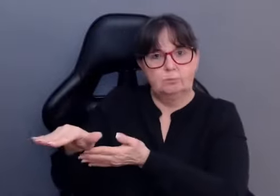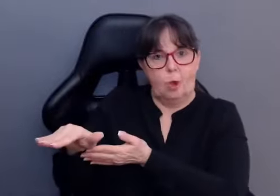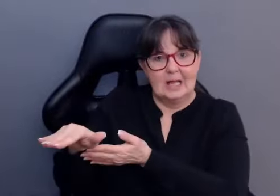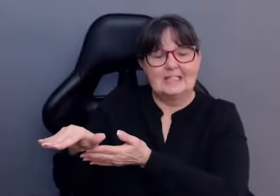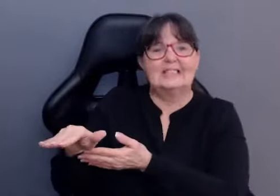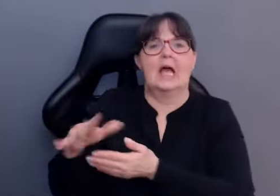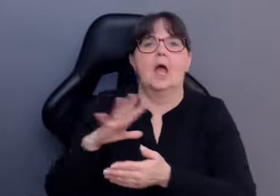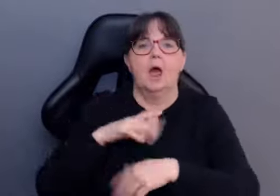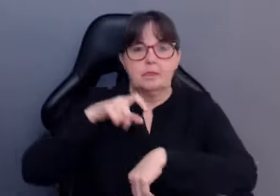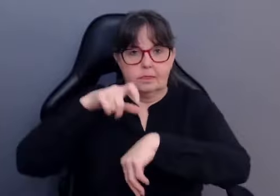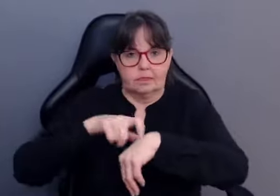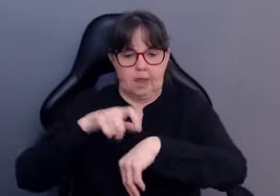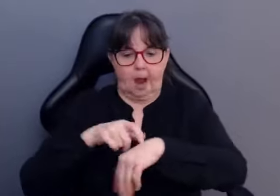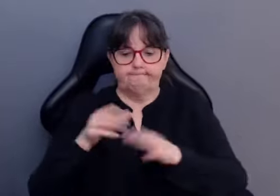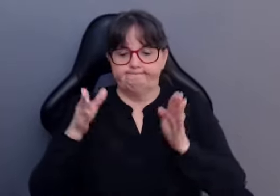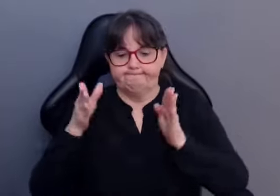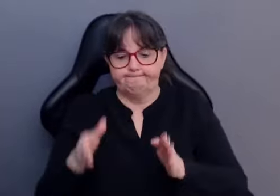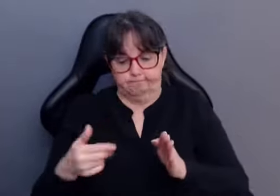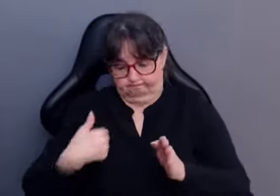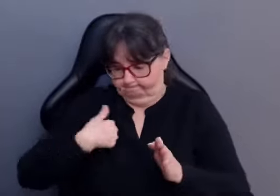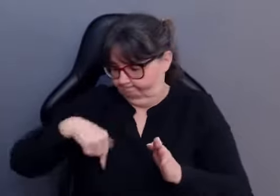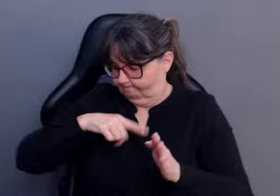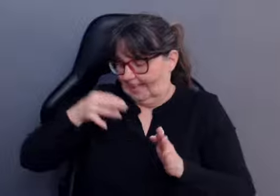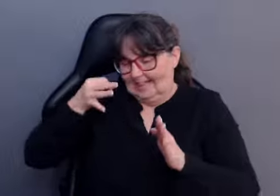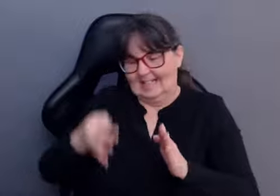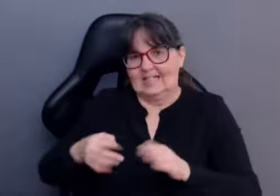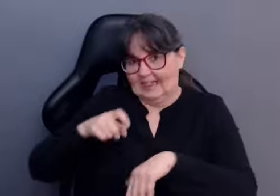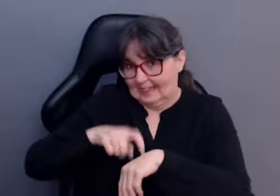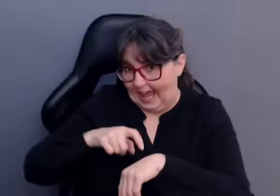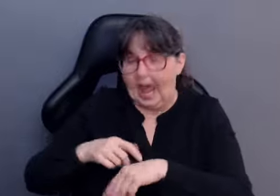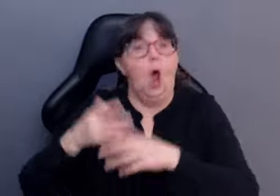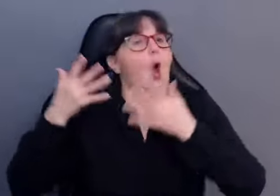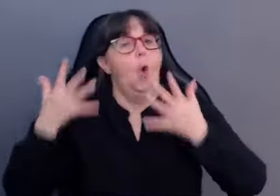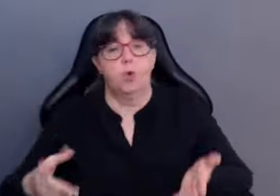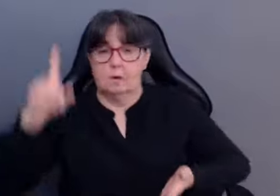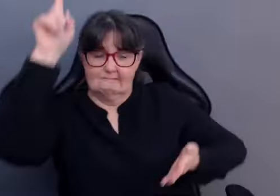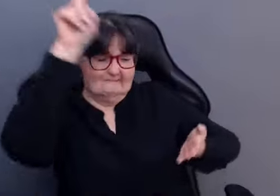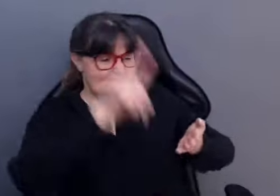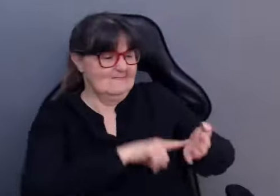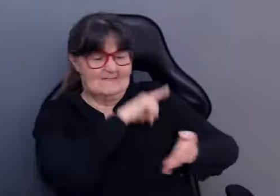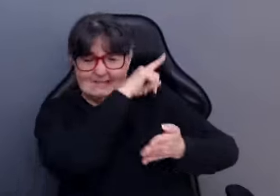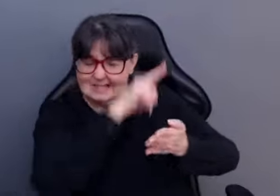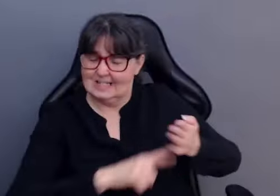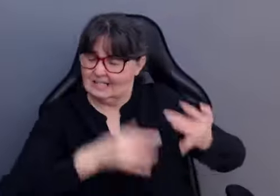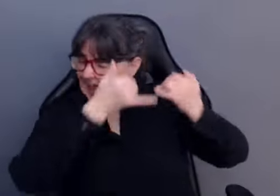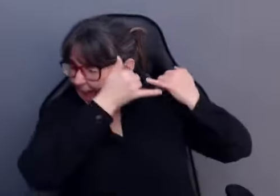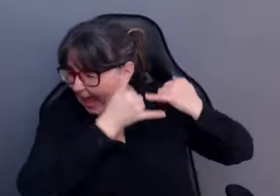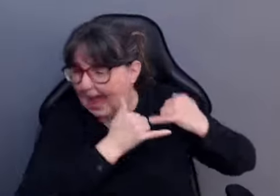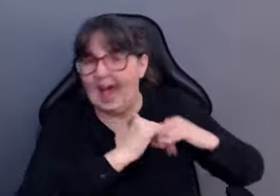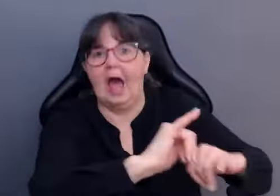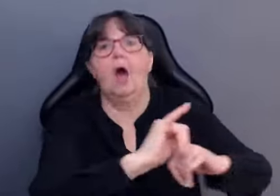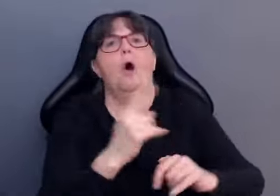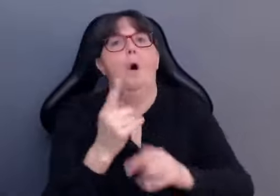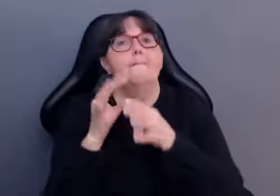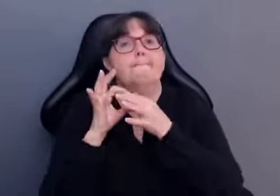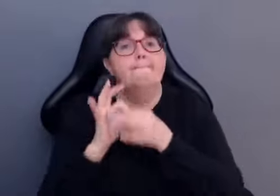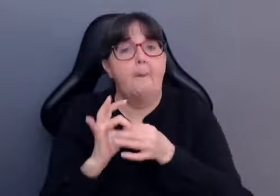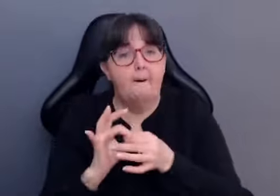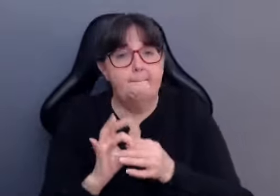une période qu'il détermine, ou encore radier définitivement tout membre qui refuse